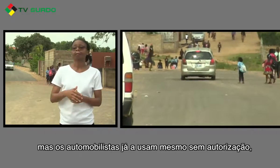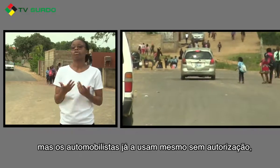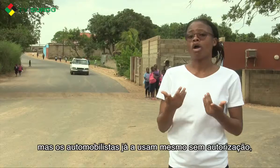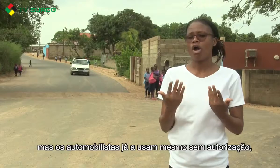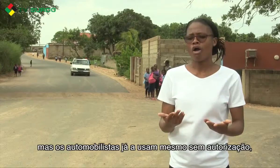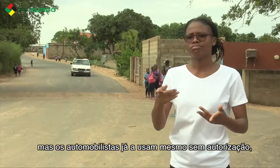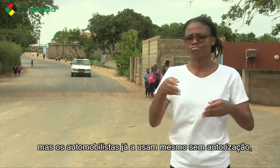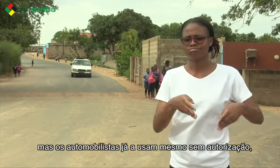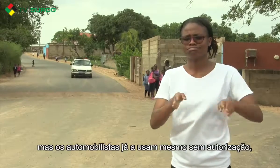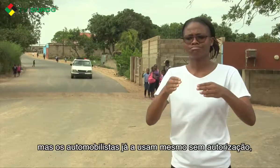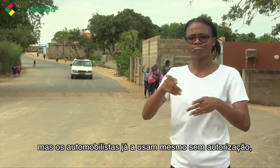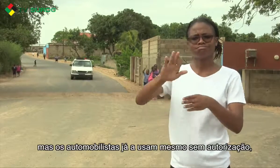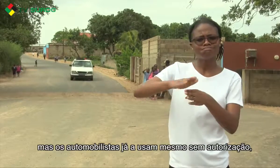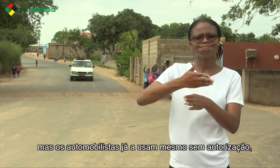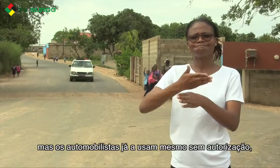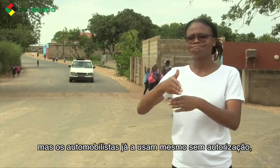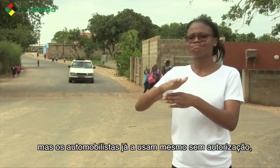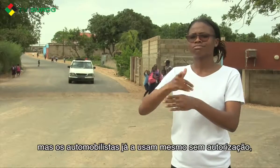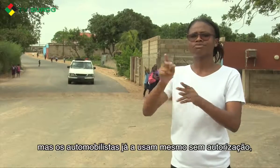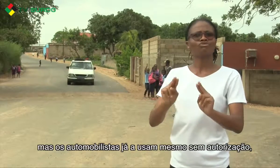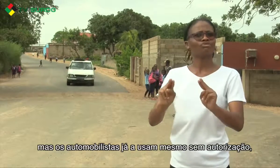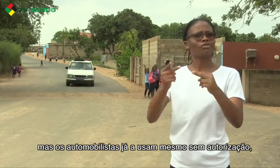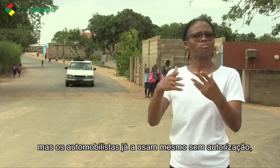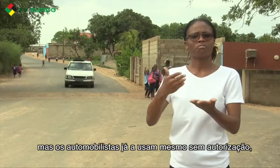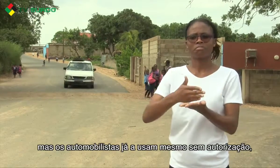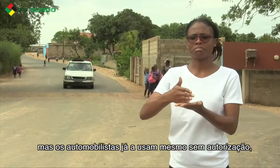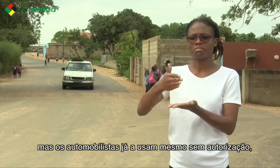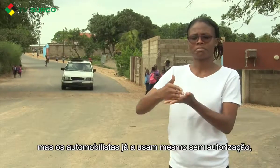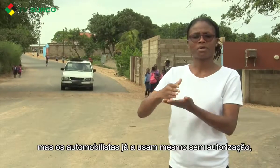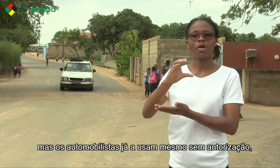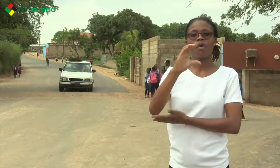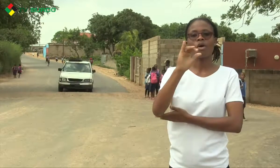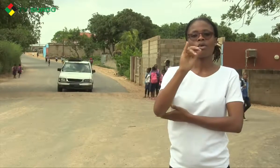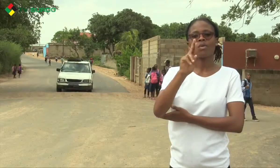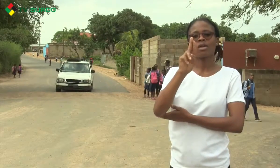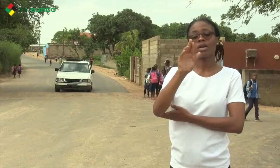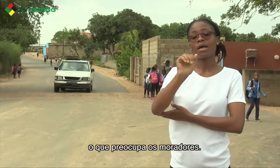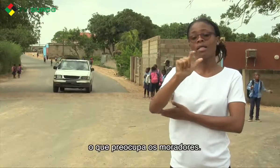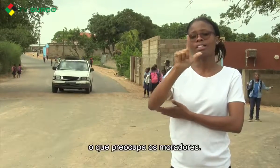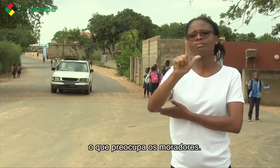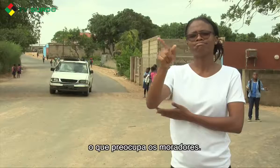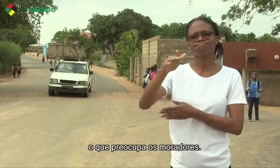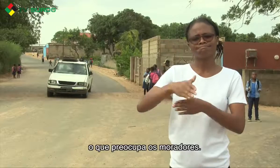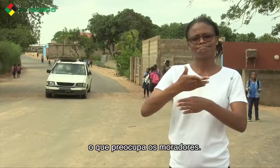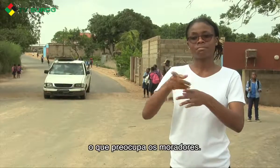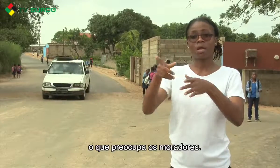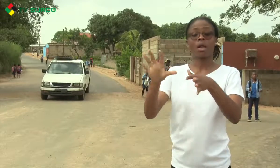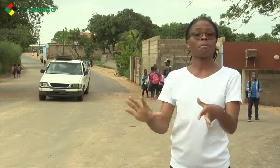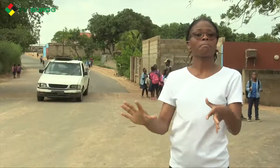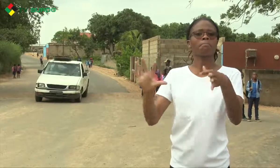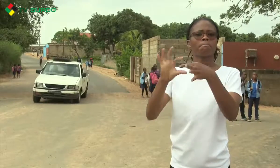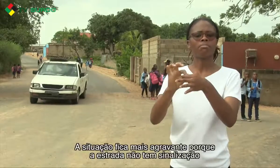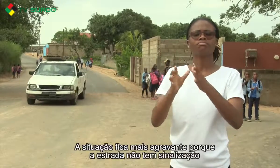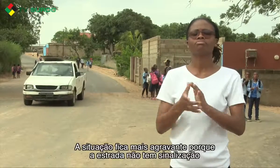Mas os automobilistas já o usam mesmo sem autorização, o que preocupa os moradores. A situação